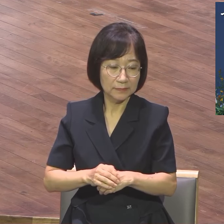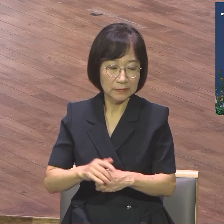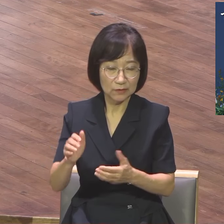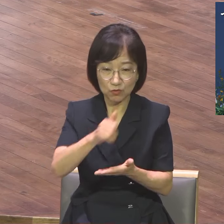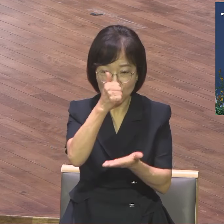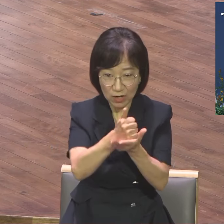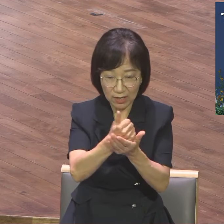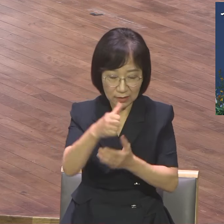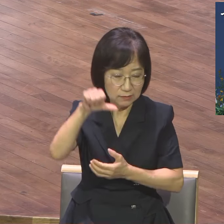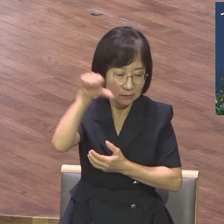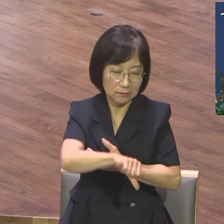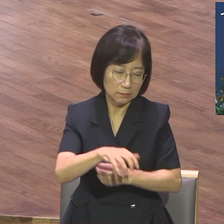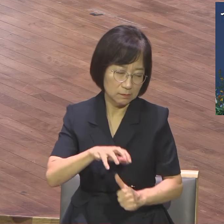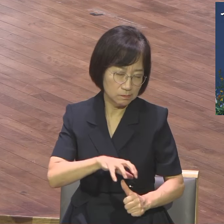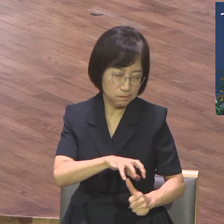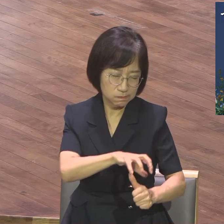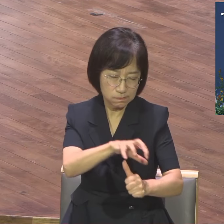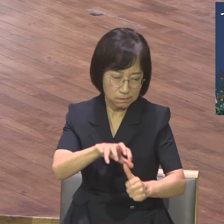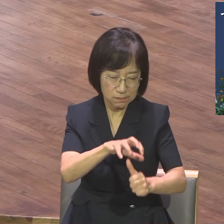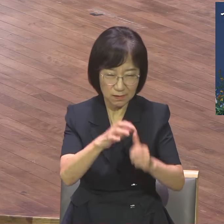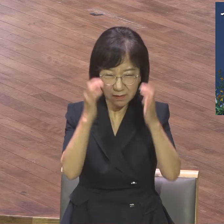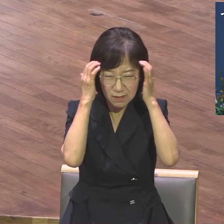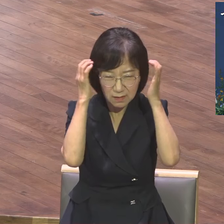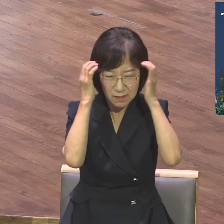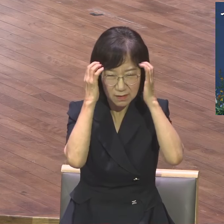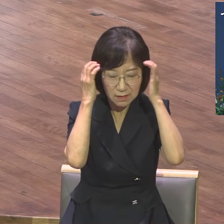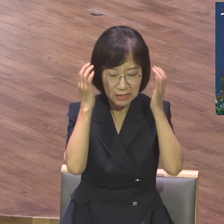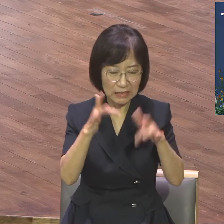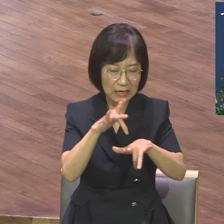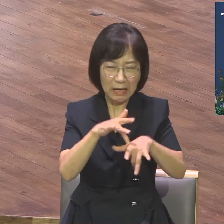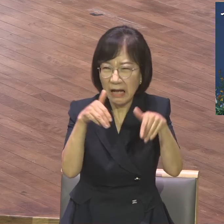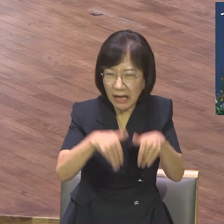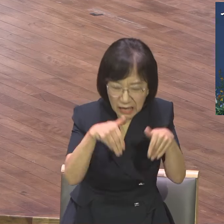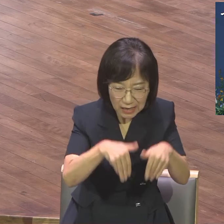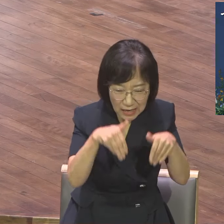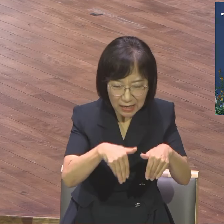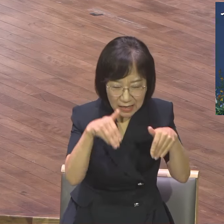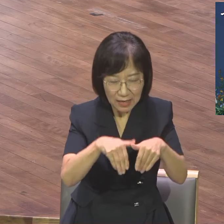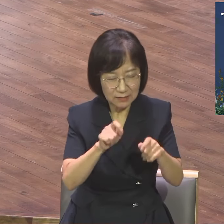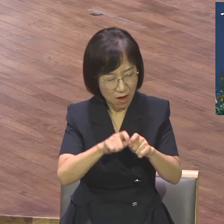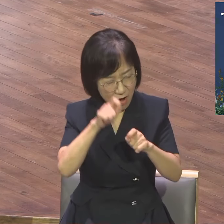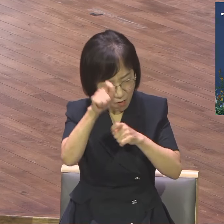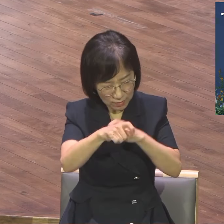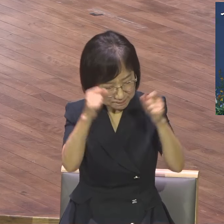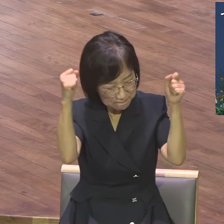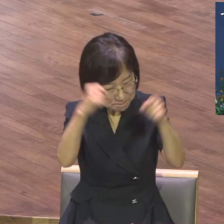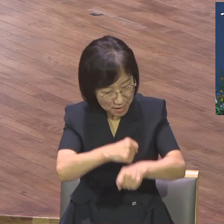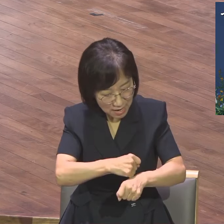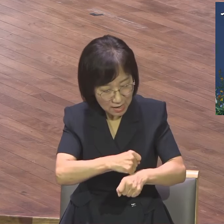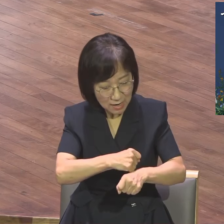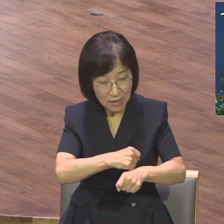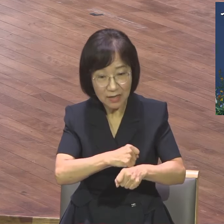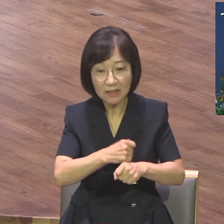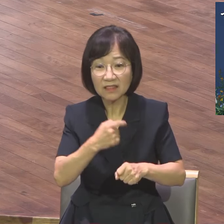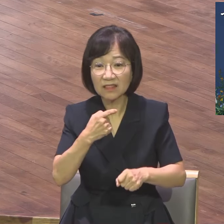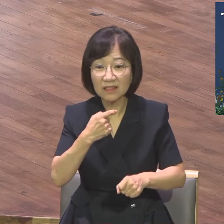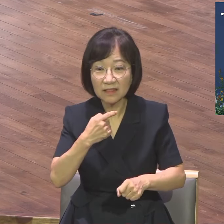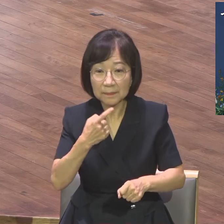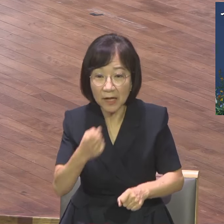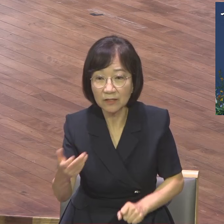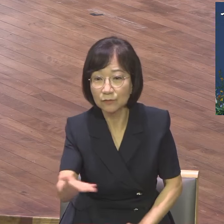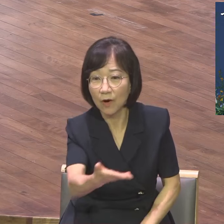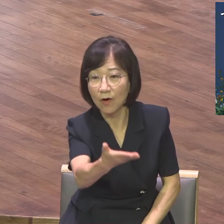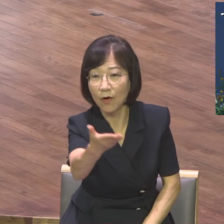죄와 저주 가운데 빠지게 되고 사탄의 종노릇을 하면서 영원히 영원히 멸망길로 갈 수밖에 없는